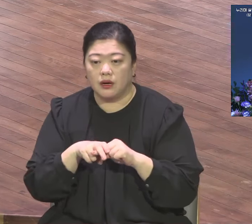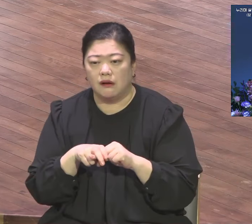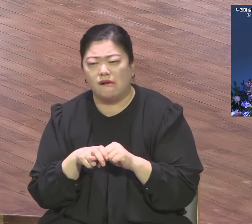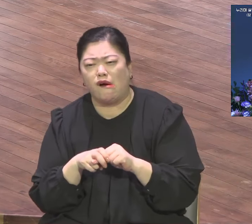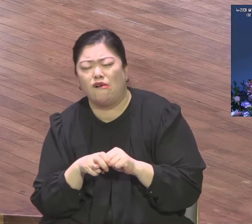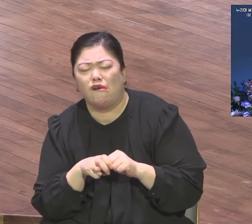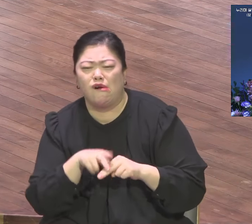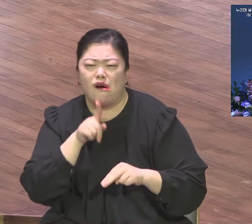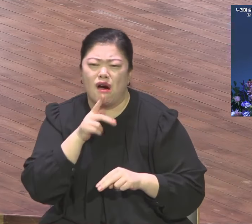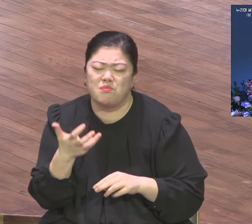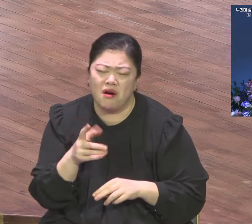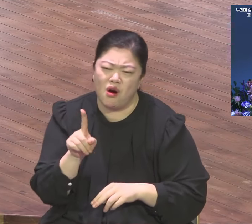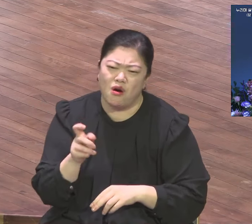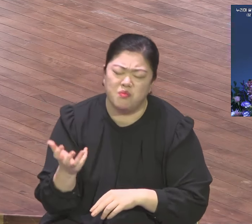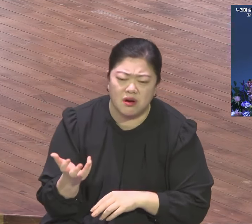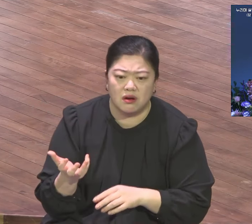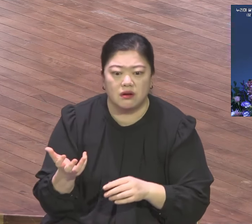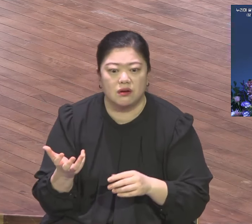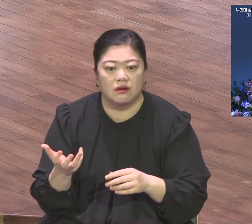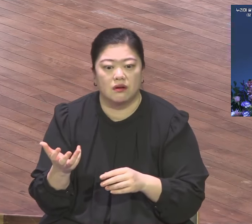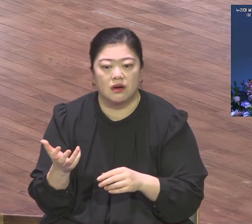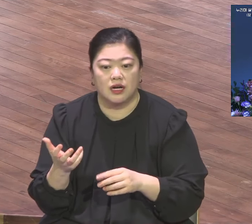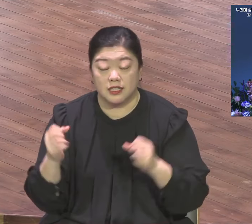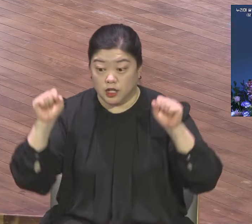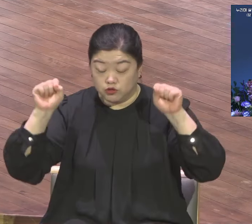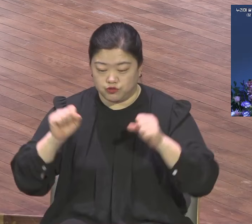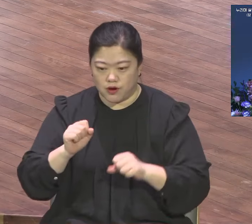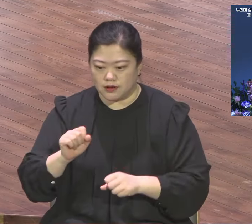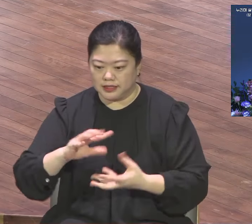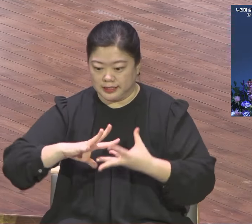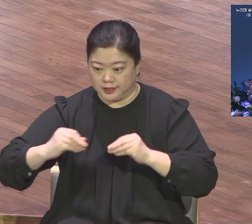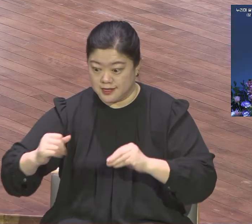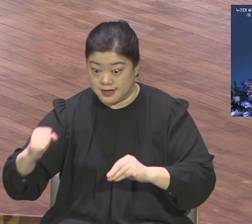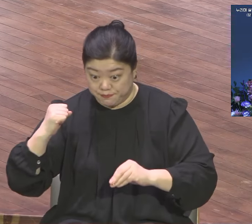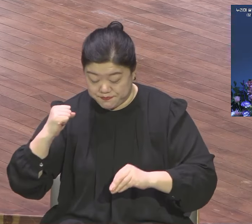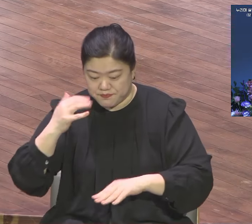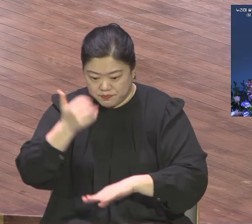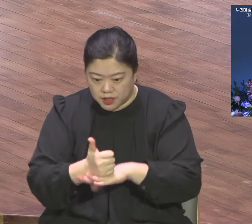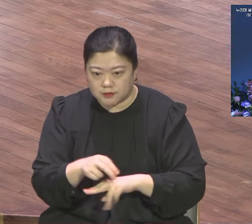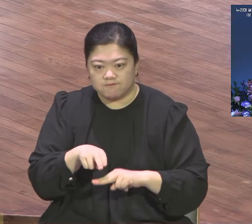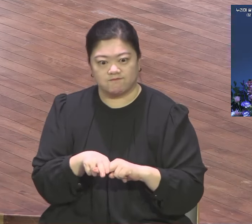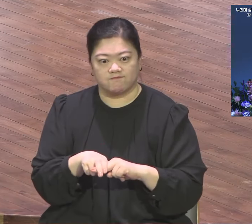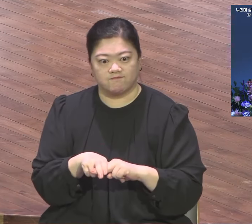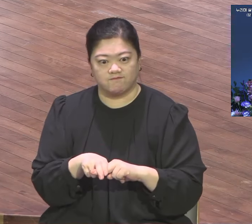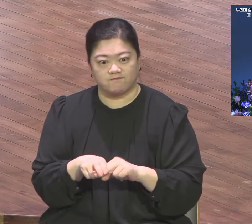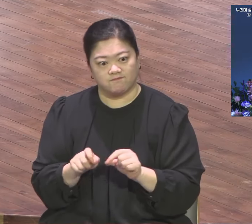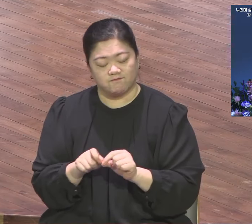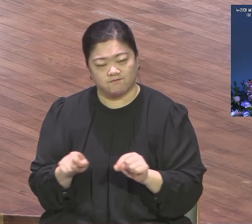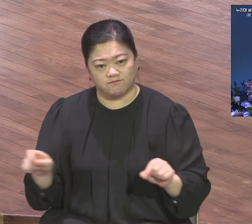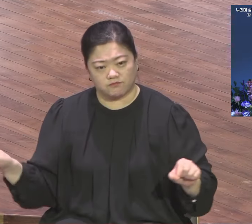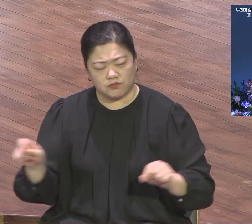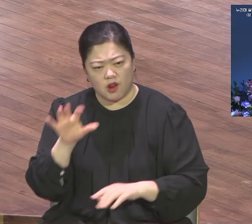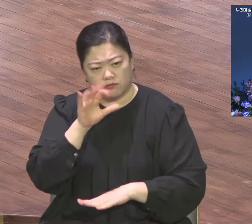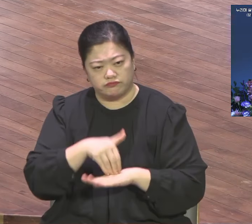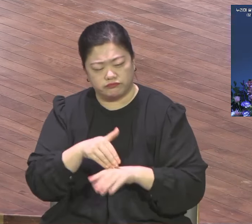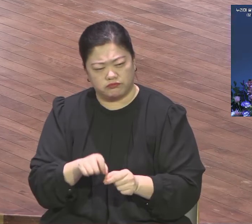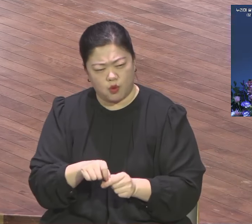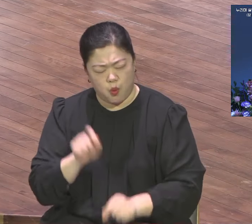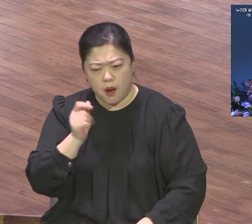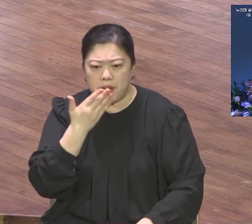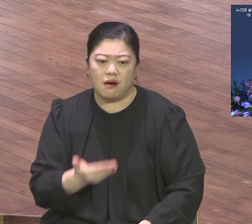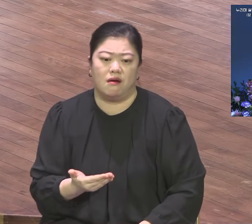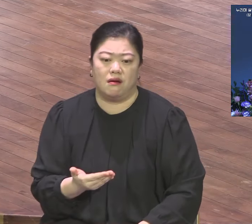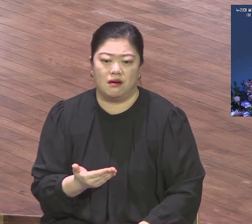부러져. 그러니까 운동 안 하기 때문에 운동을 하면 이 세포는